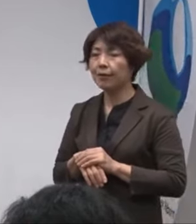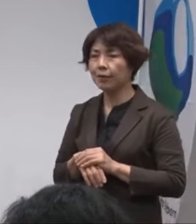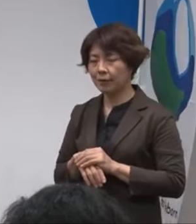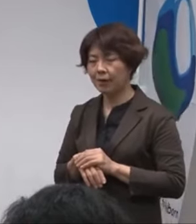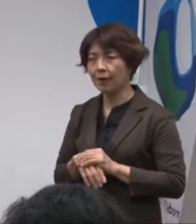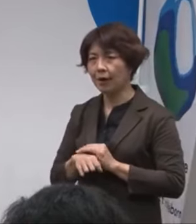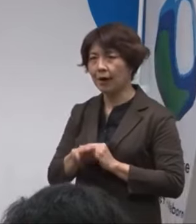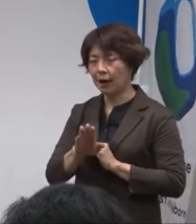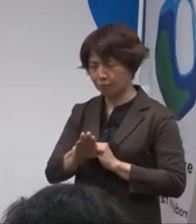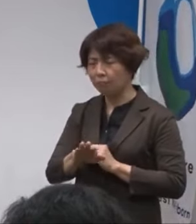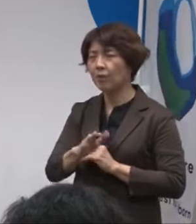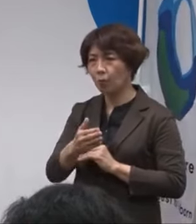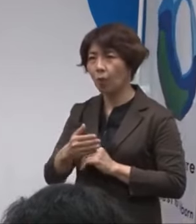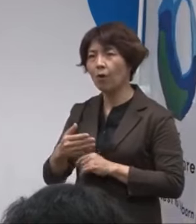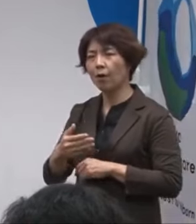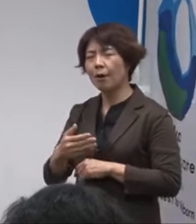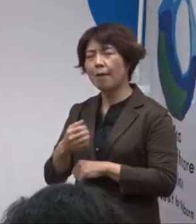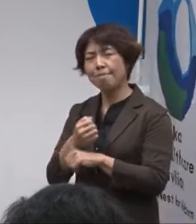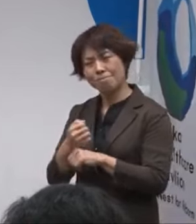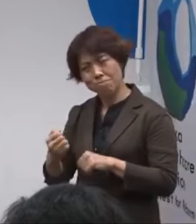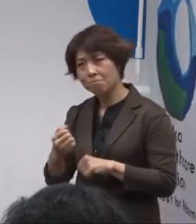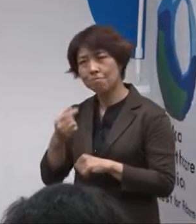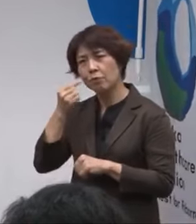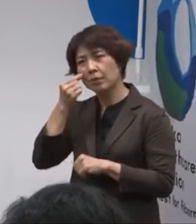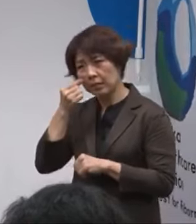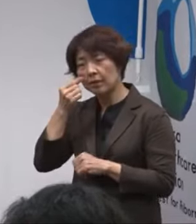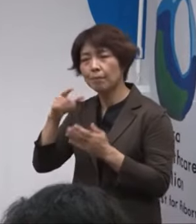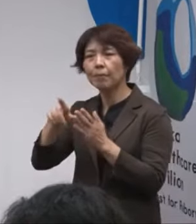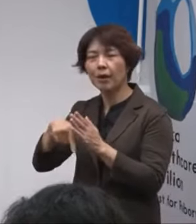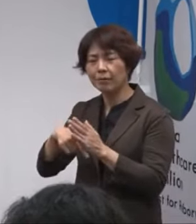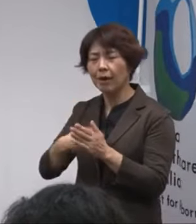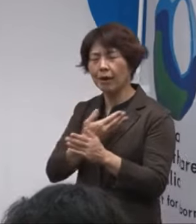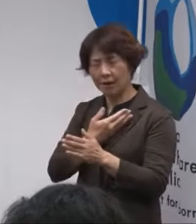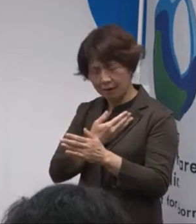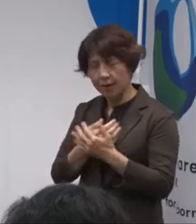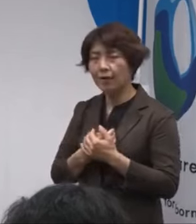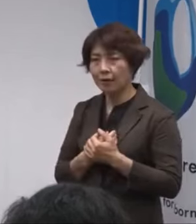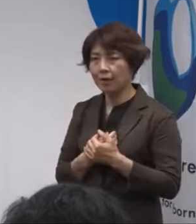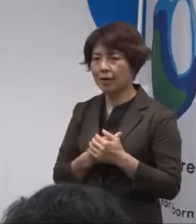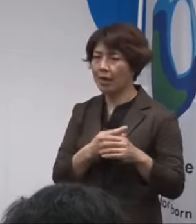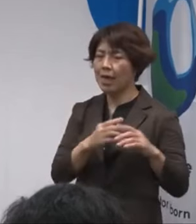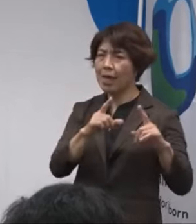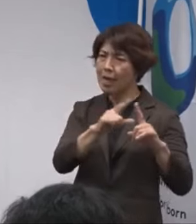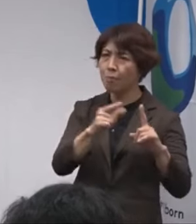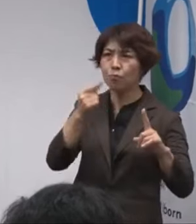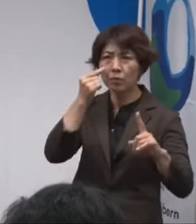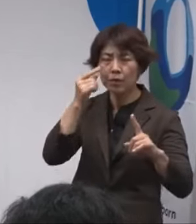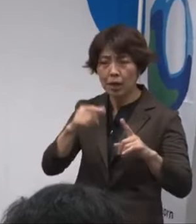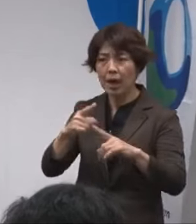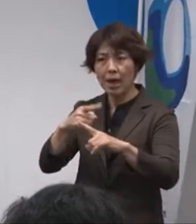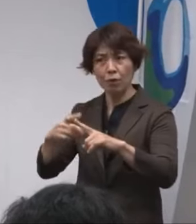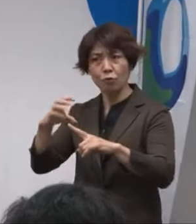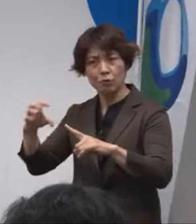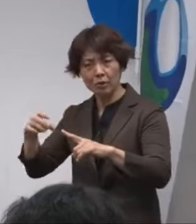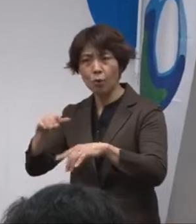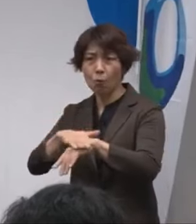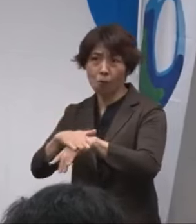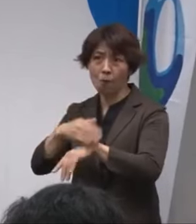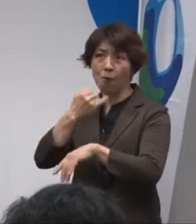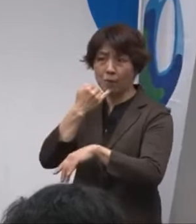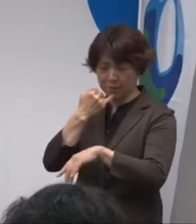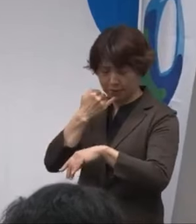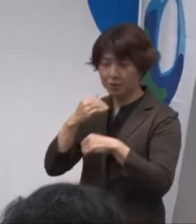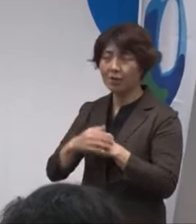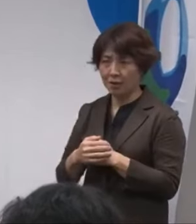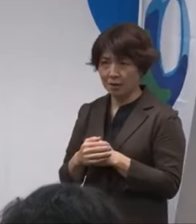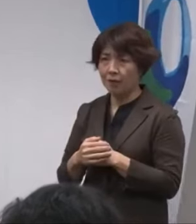ても国の事情がある国については寄り添いながら、あの X タイプであったり C タイプであって、あのその国の良さを発信してもらうこと